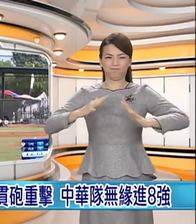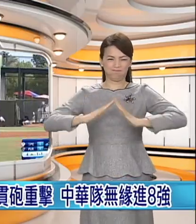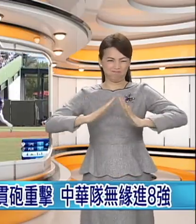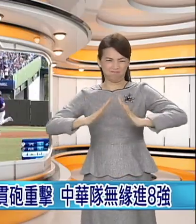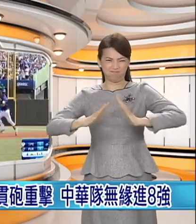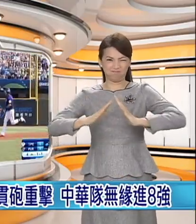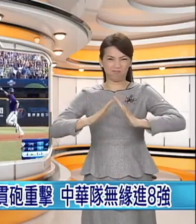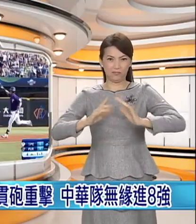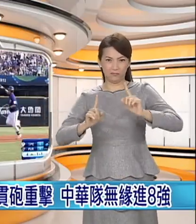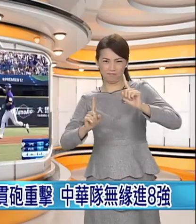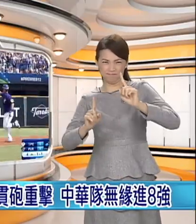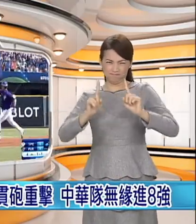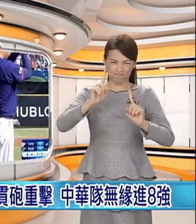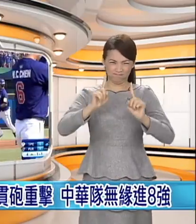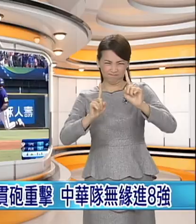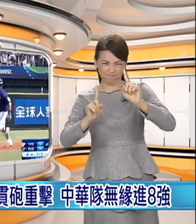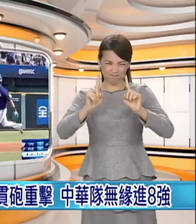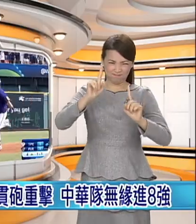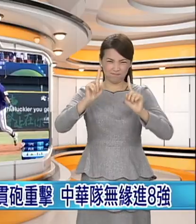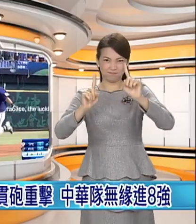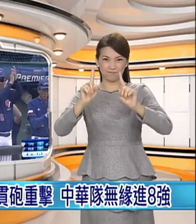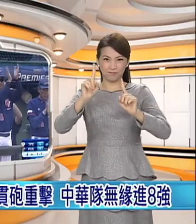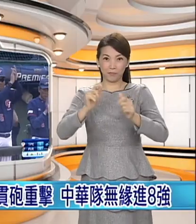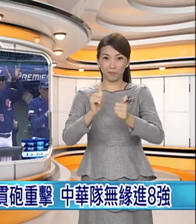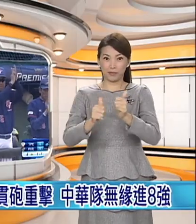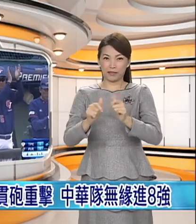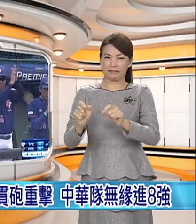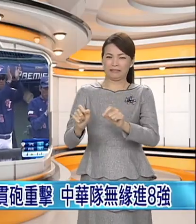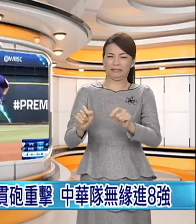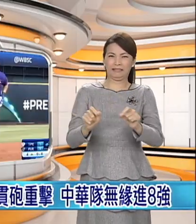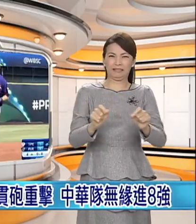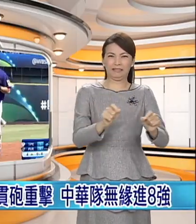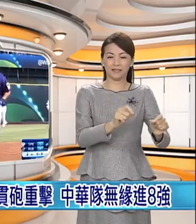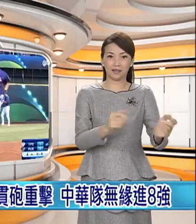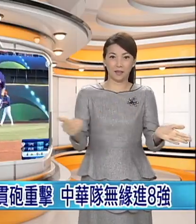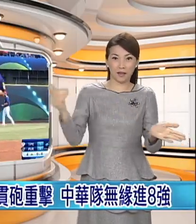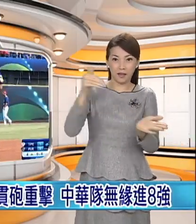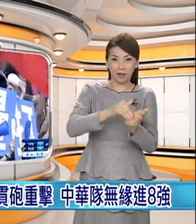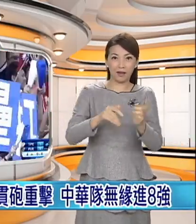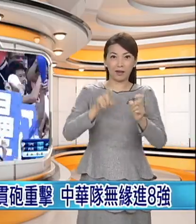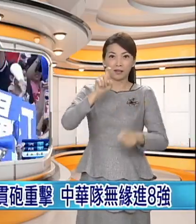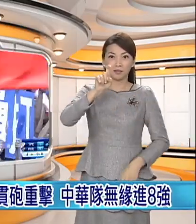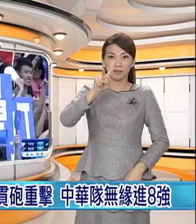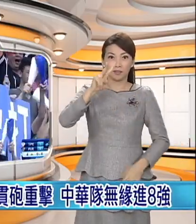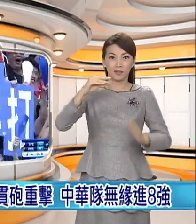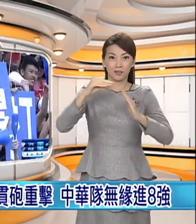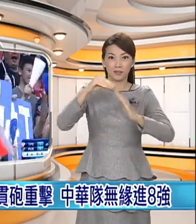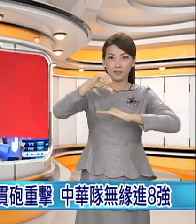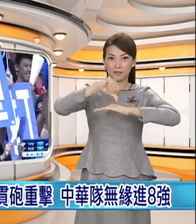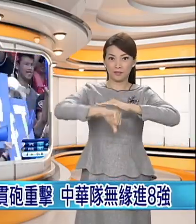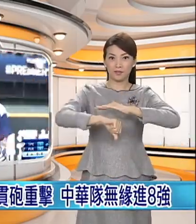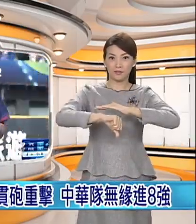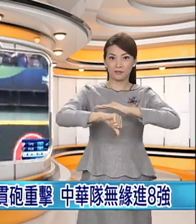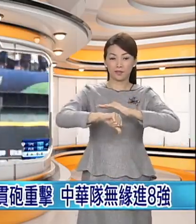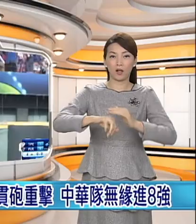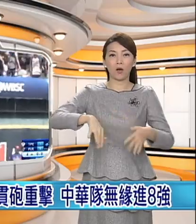的是难分胜负，一直拼斗到了延长赛。可惜中华队在十二局